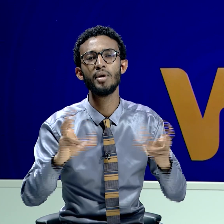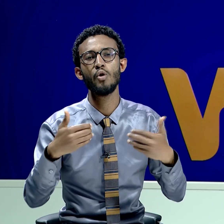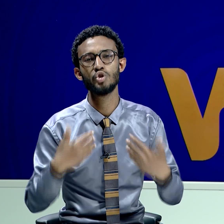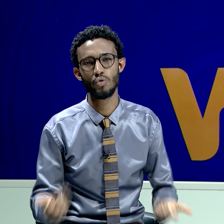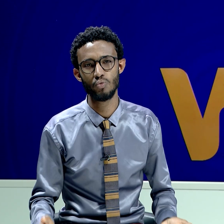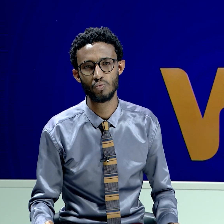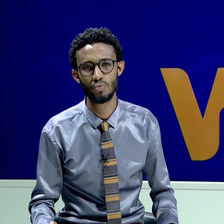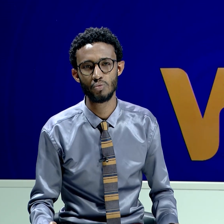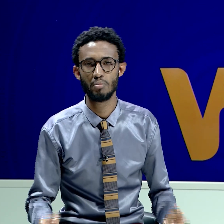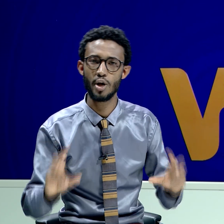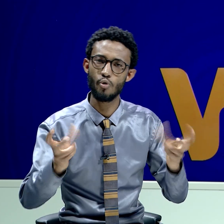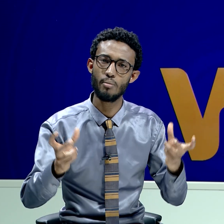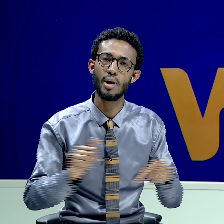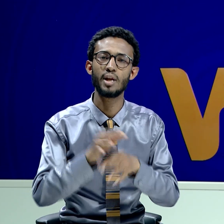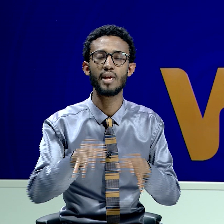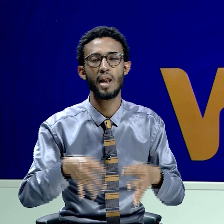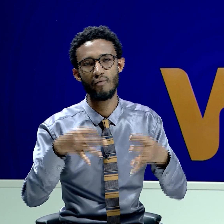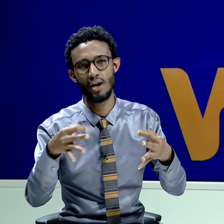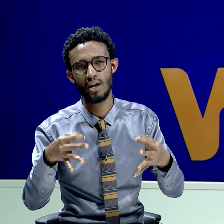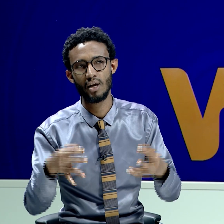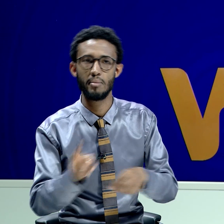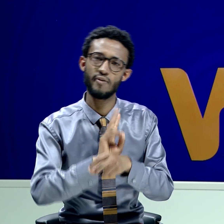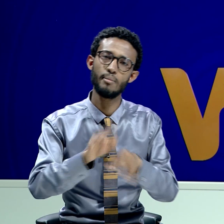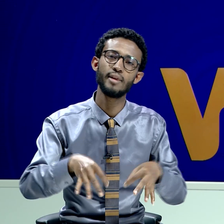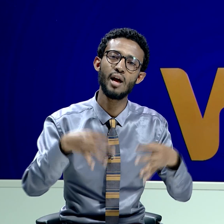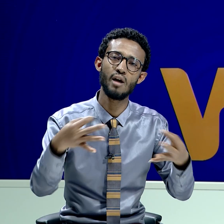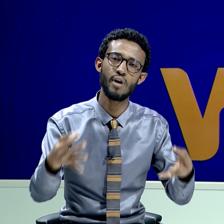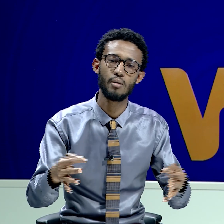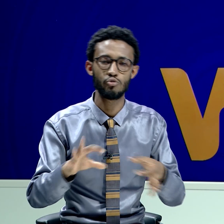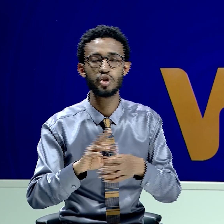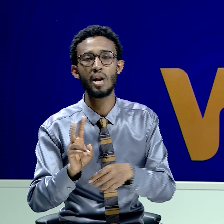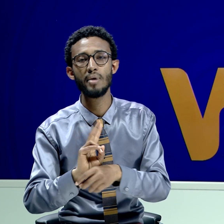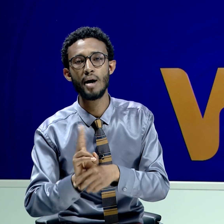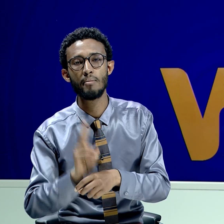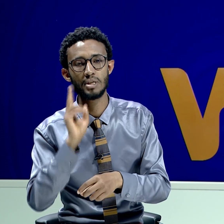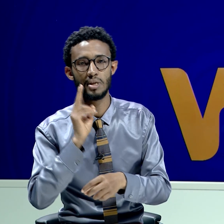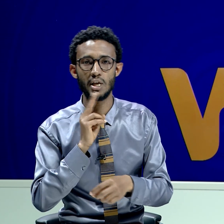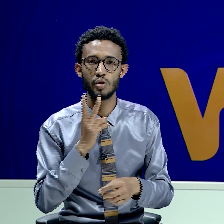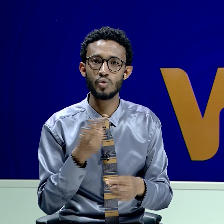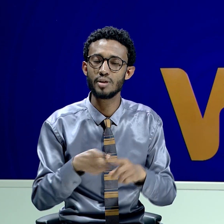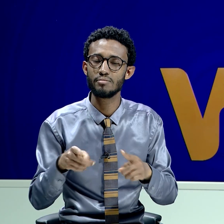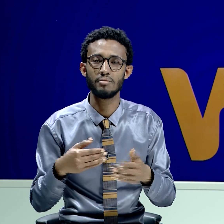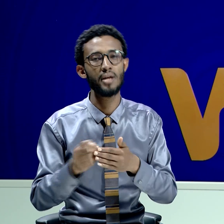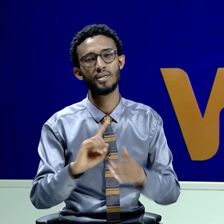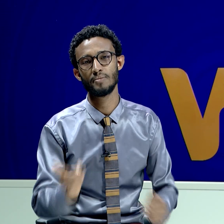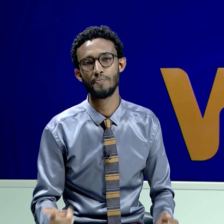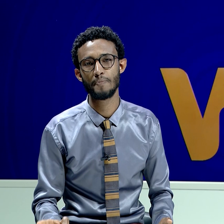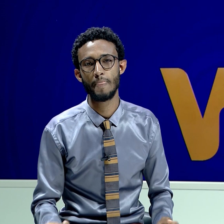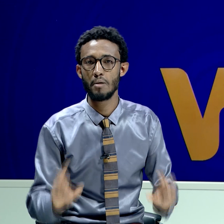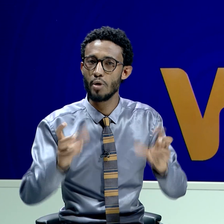ሚዲያዎች አሉ። ሬዲዮም መልእክት ይተላለፋል፣ ቴሌቪዥንም ይተላለፋል። ሶሻል ሚዲያም መስማሳናችሁ ግን ያደርስም።